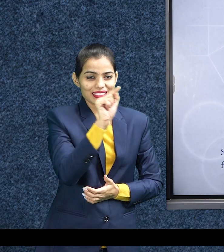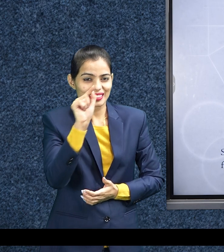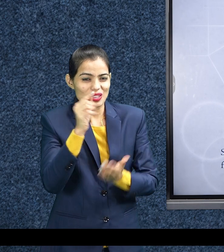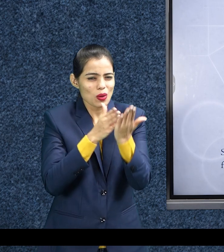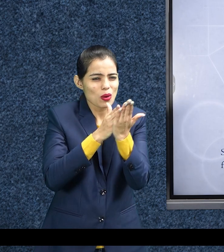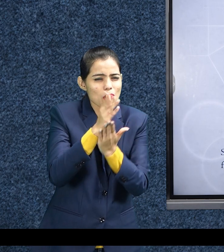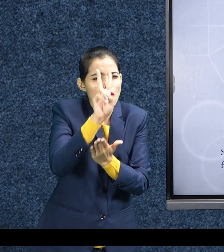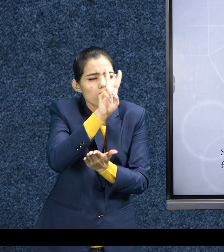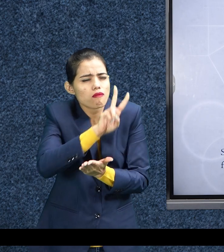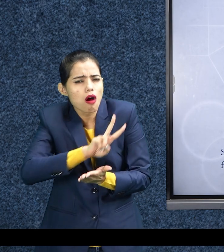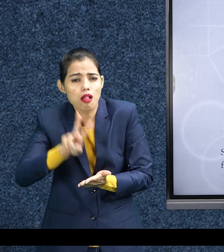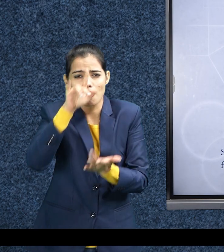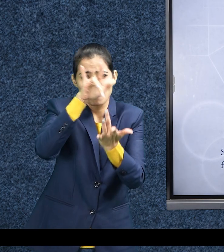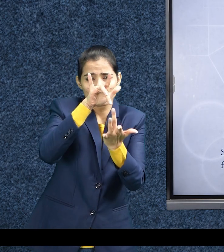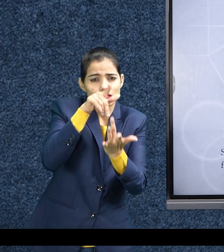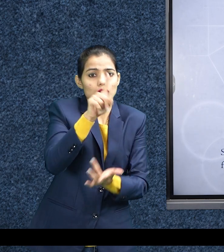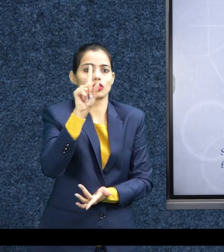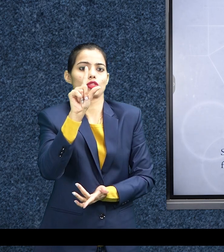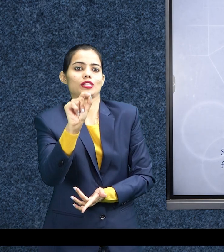इसलिए माध्यिक 10 है। अब